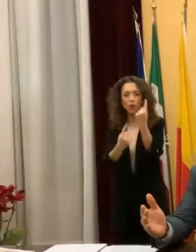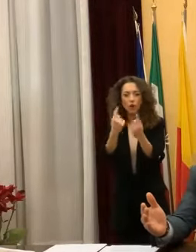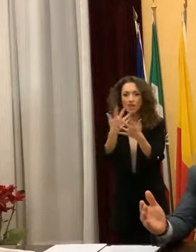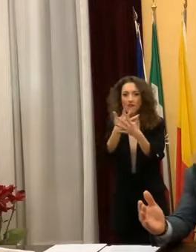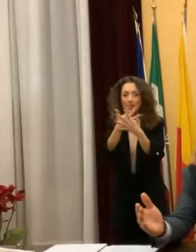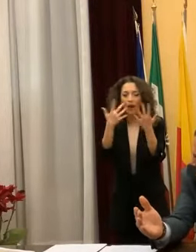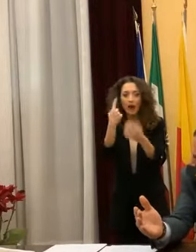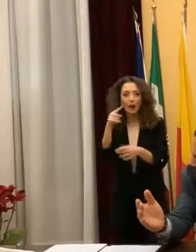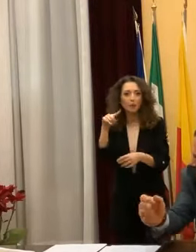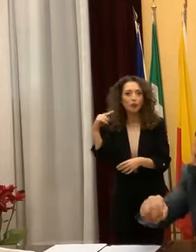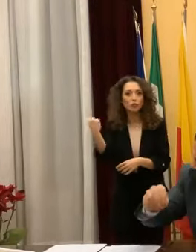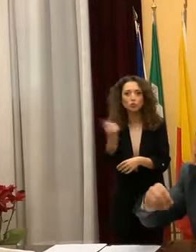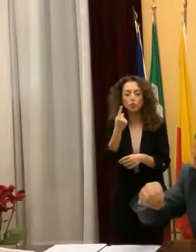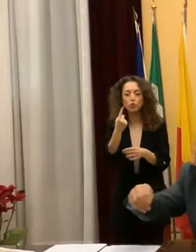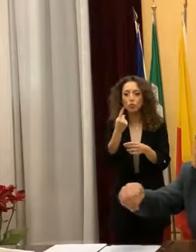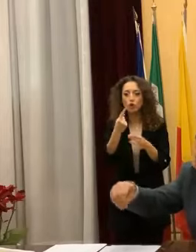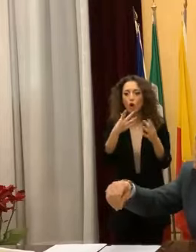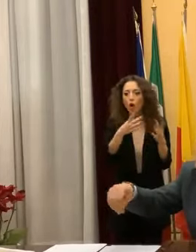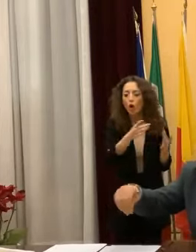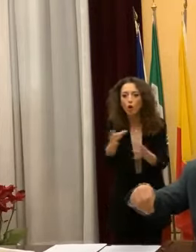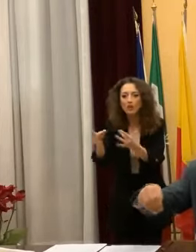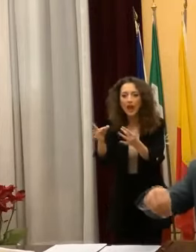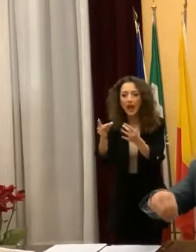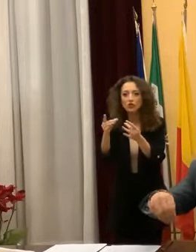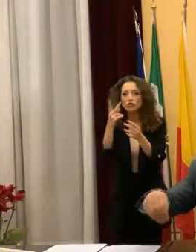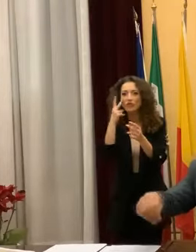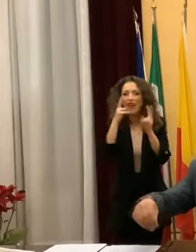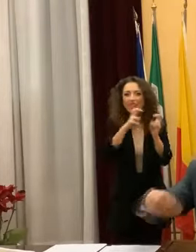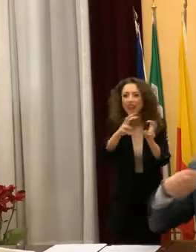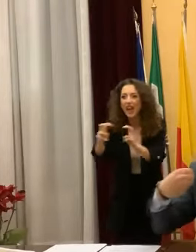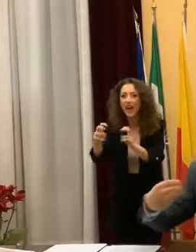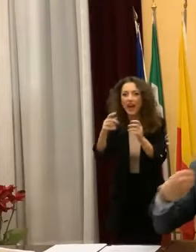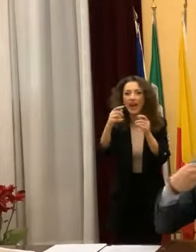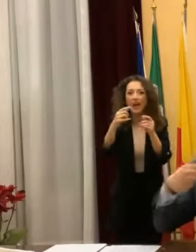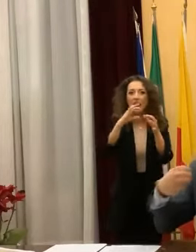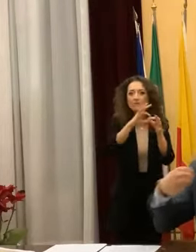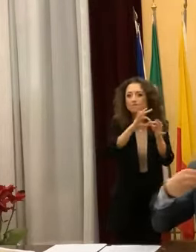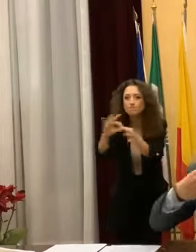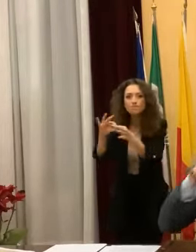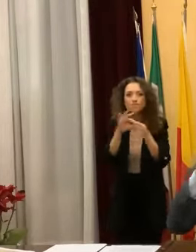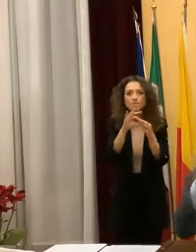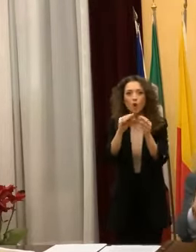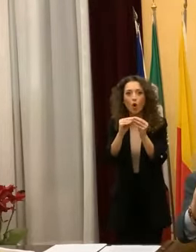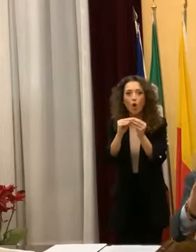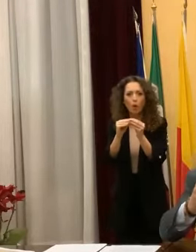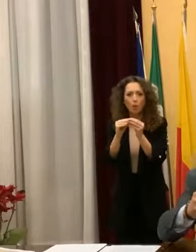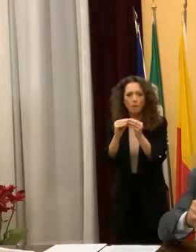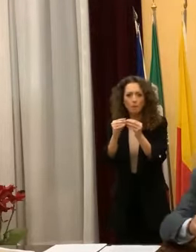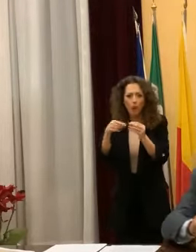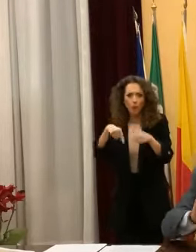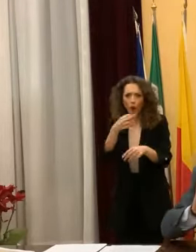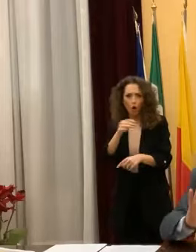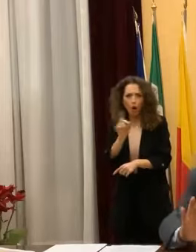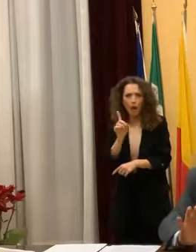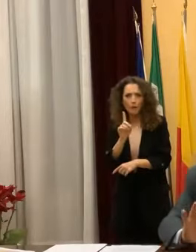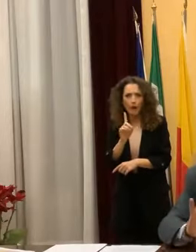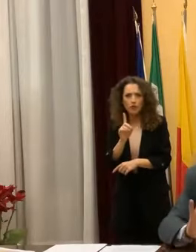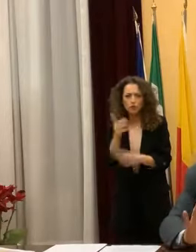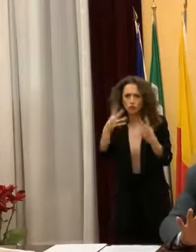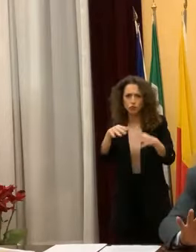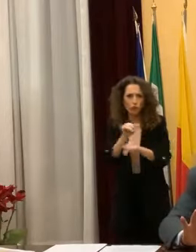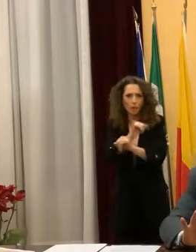del tracciamento dei contagi messo nero su bianco dal buon Crisicelli quando ci ha chiesto di chiudere le scuole? Parliamo di